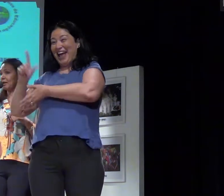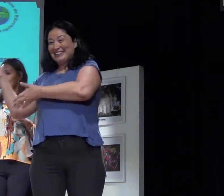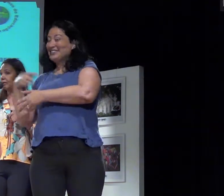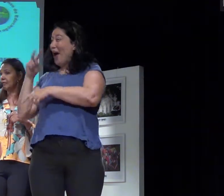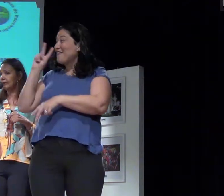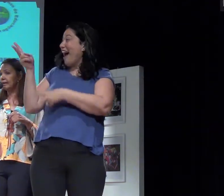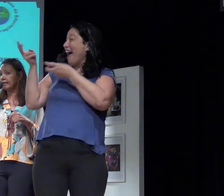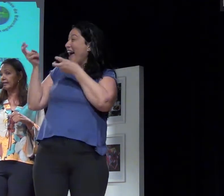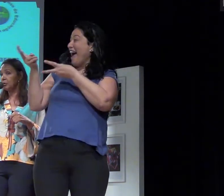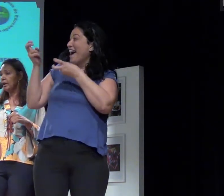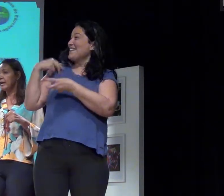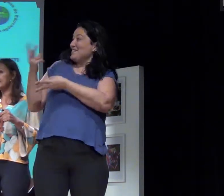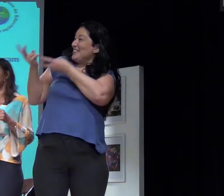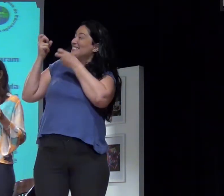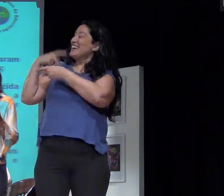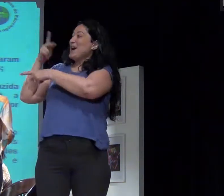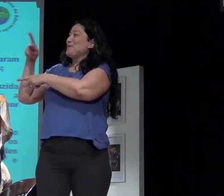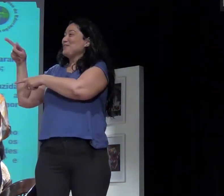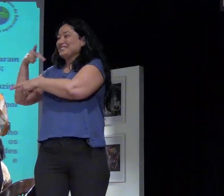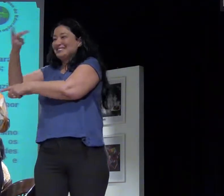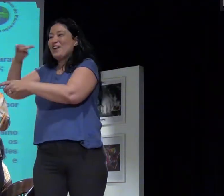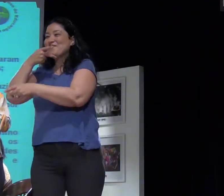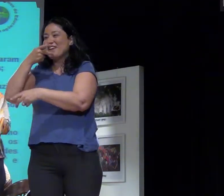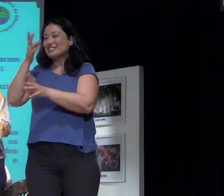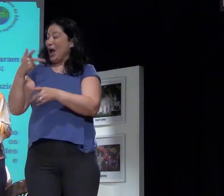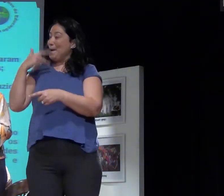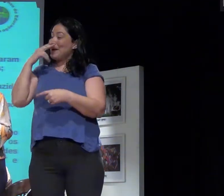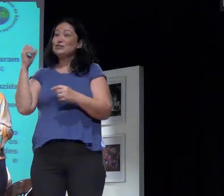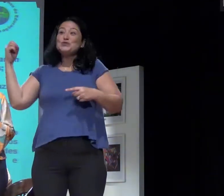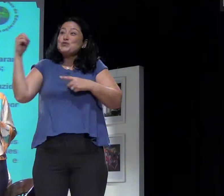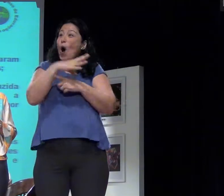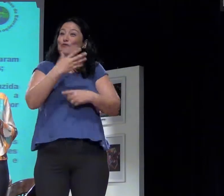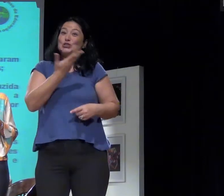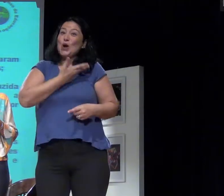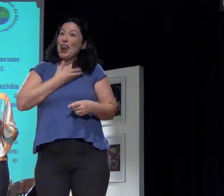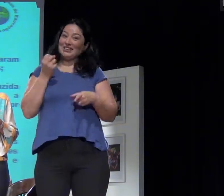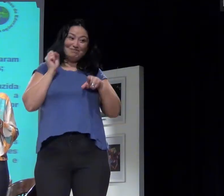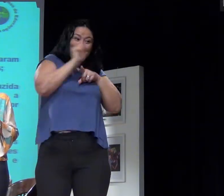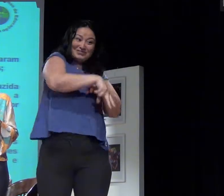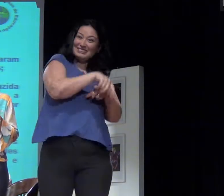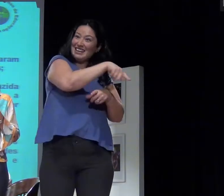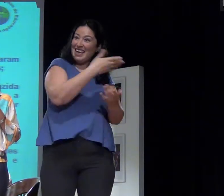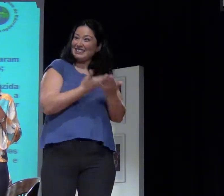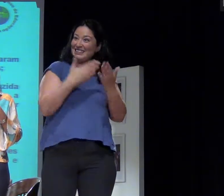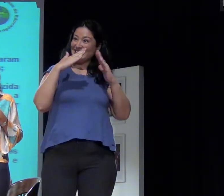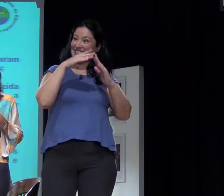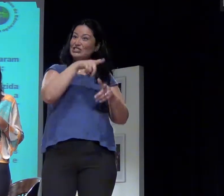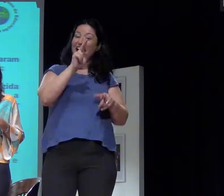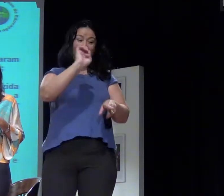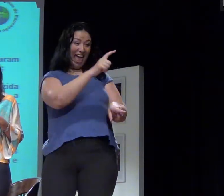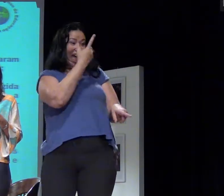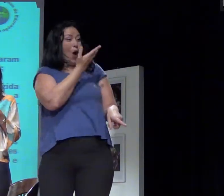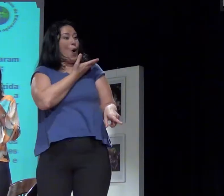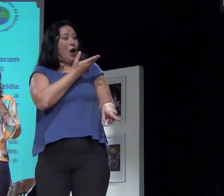vendo a partir da fala dela. Então, esses novos colegas que estão chegando lá na escola, que foram alunos